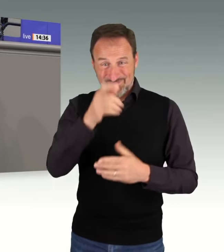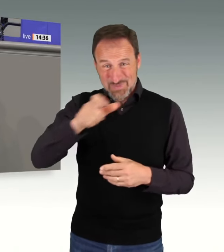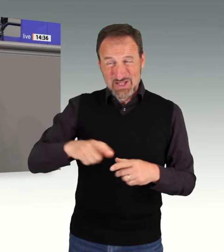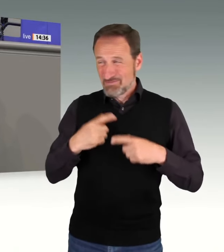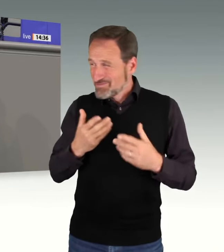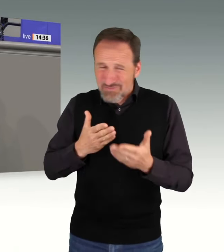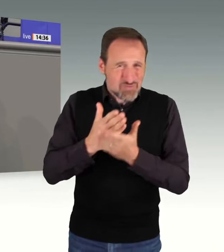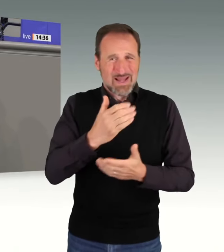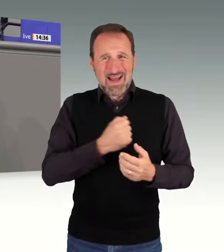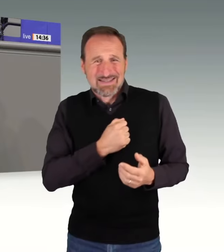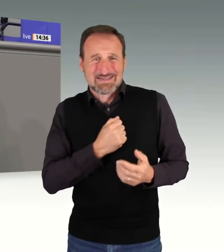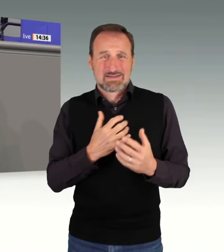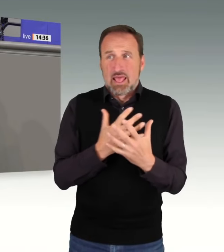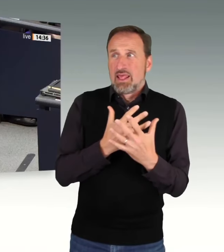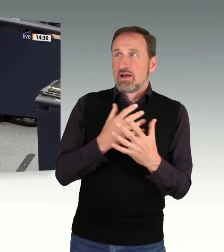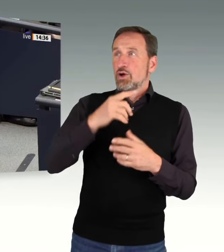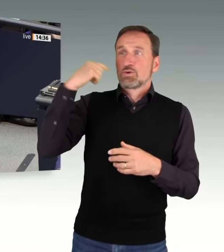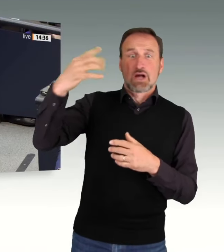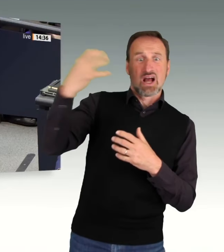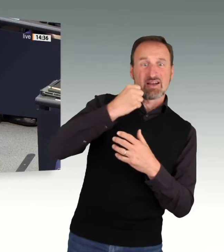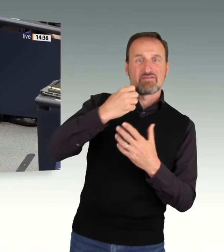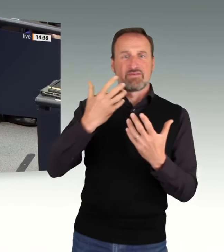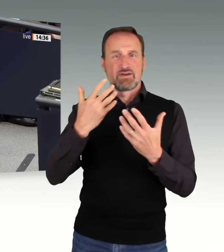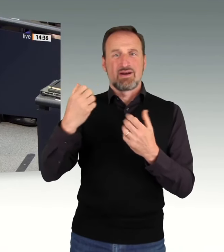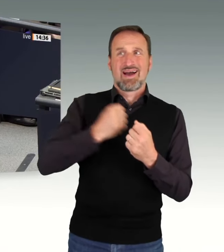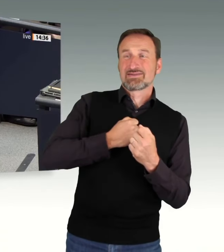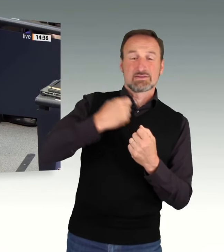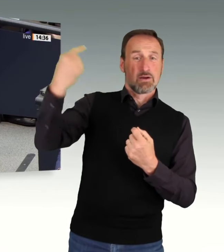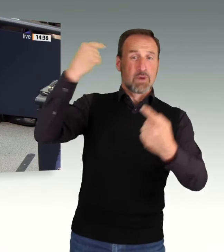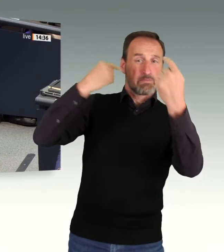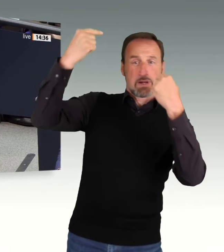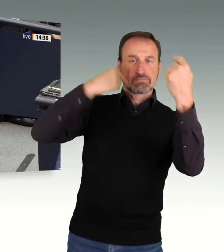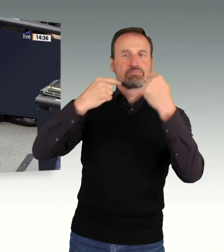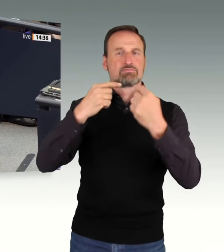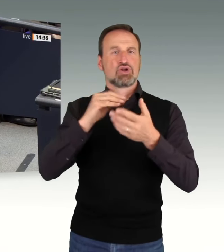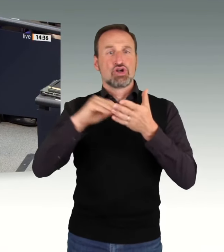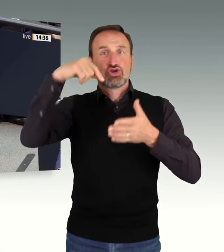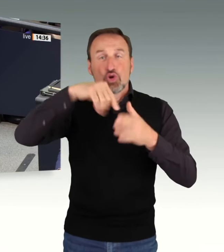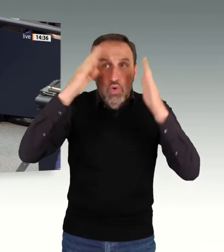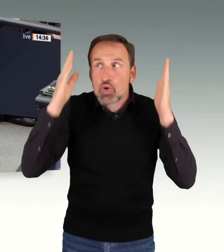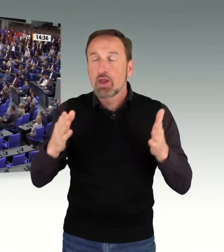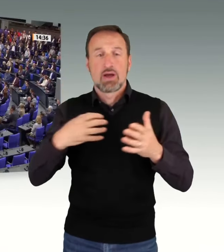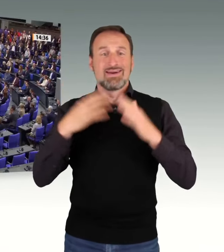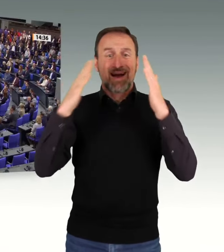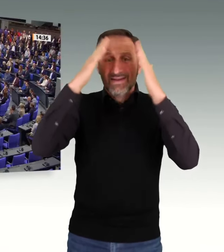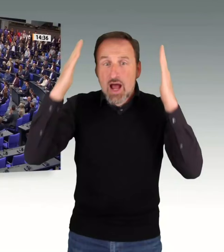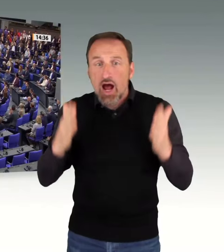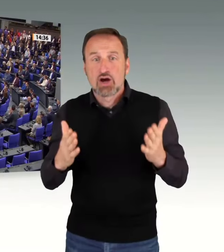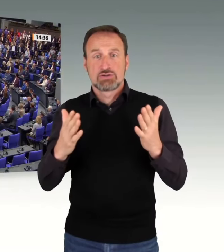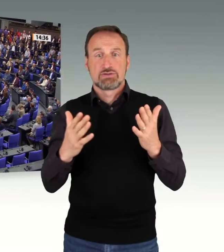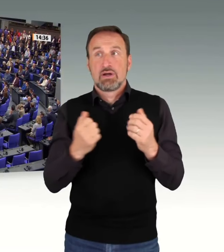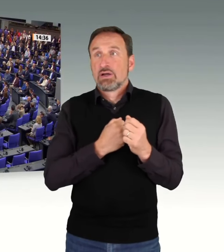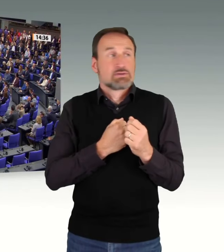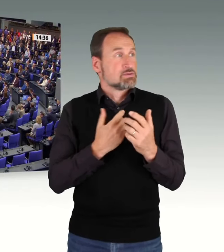Sie auch an das Morgen. Es ist wichtig, dass wir uns bei der Konferenz hier in Berlin mit dem Wiederaufbau der Ukraine